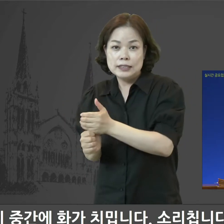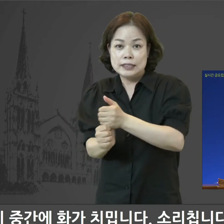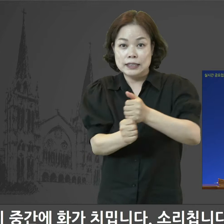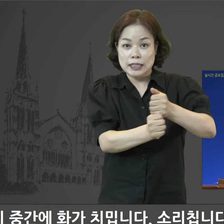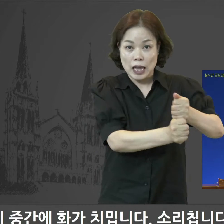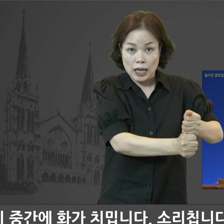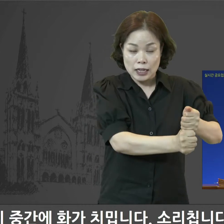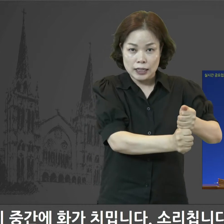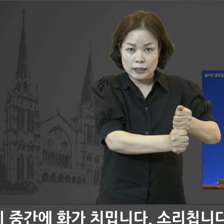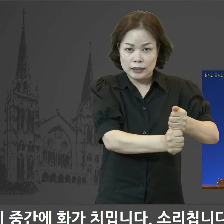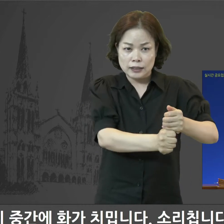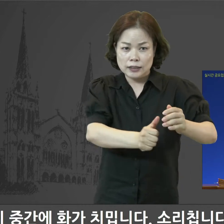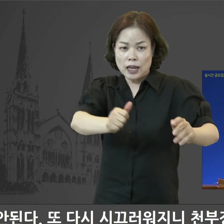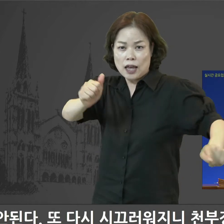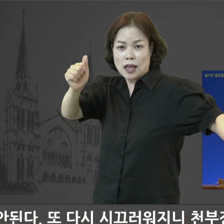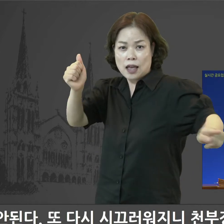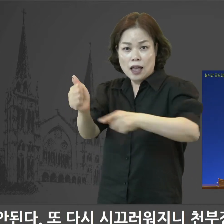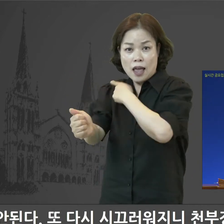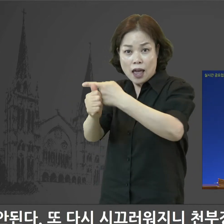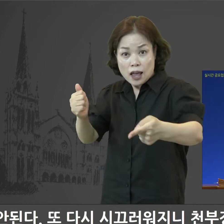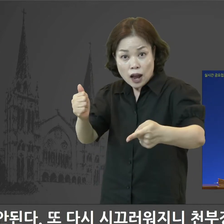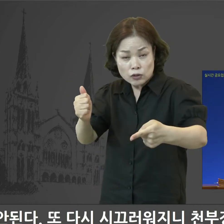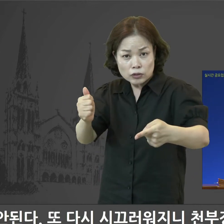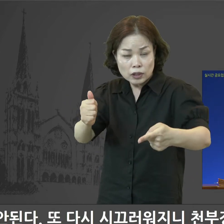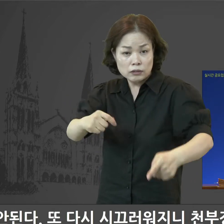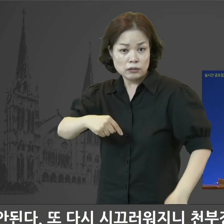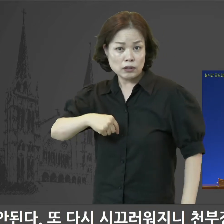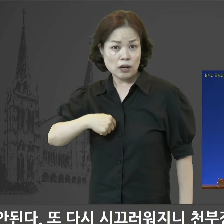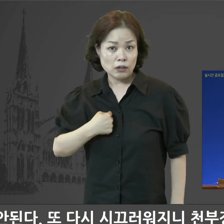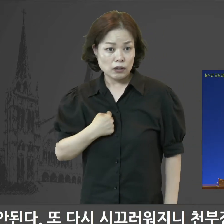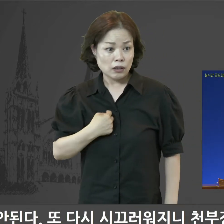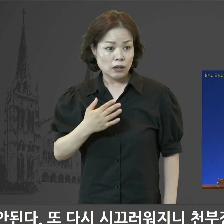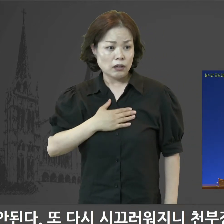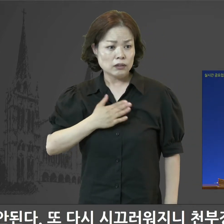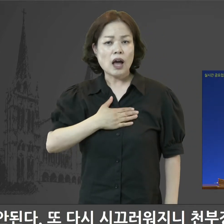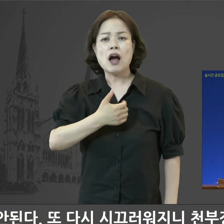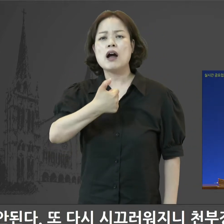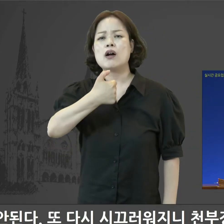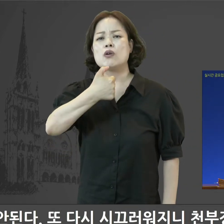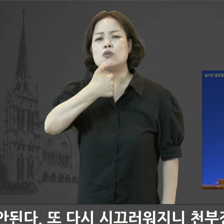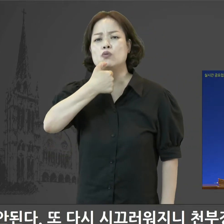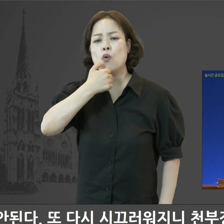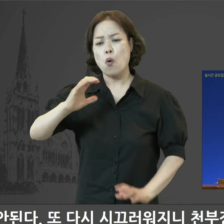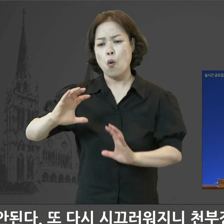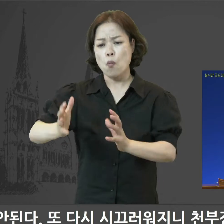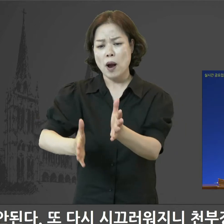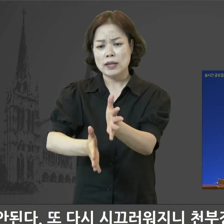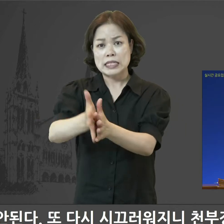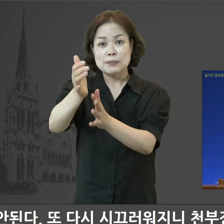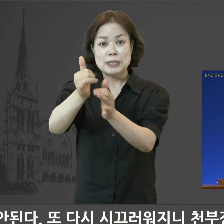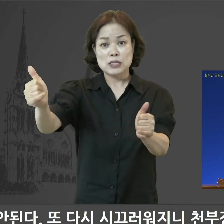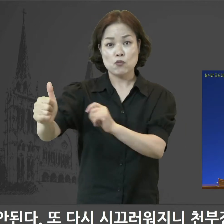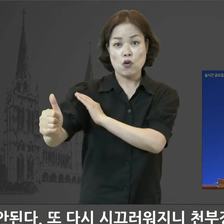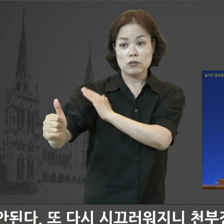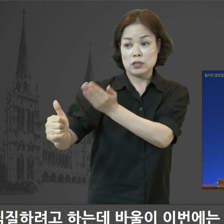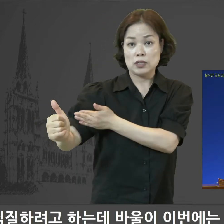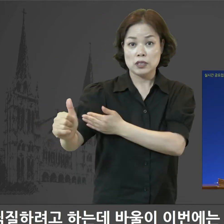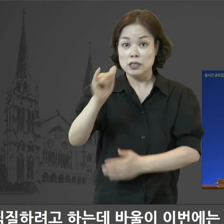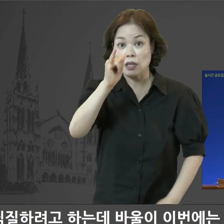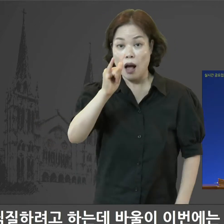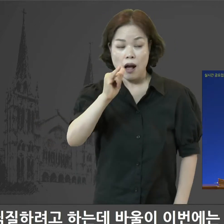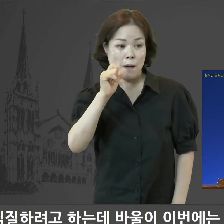바울을 채찍질하려고 그러는데, 바울이 이번에는 자신이 로마 시민권자다라고 또 밝히는 겁니다. 그렇게